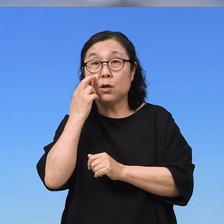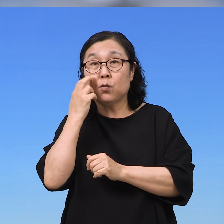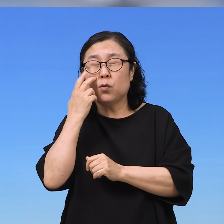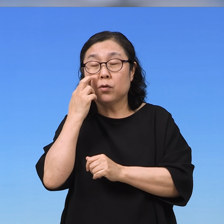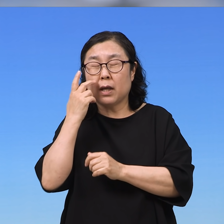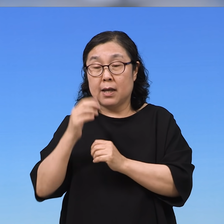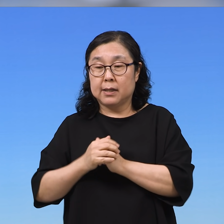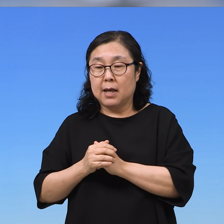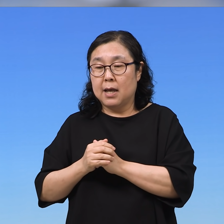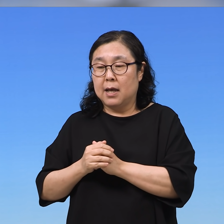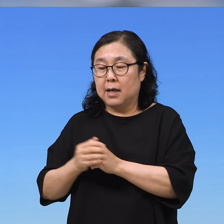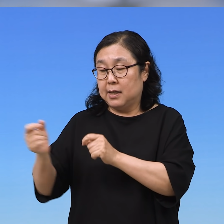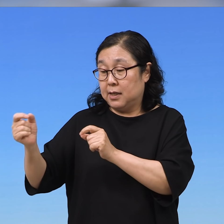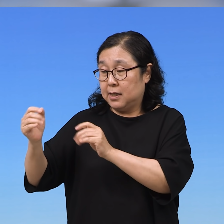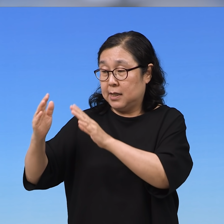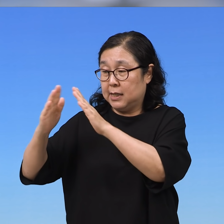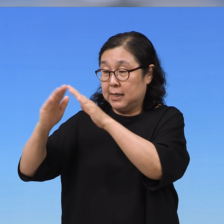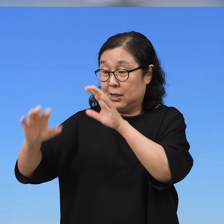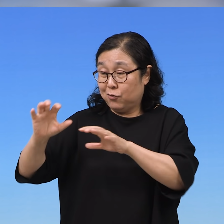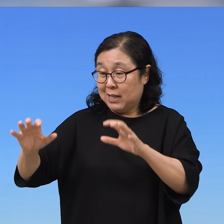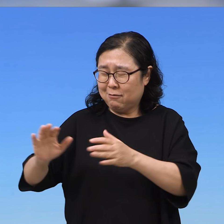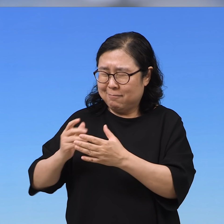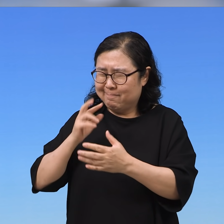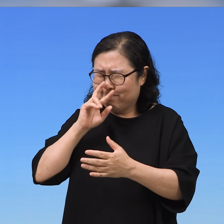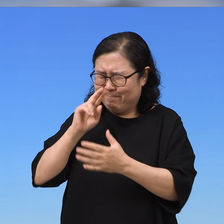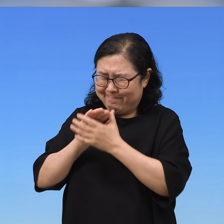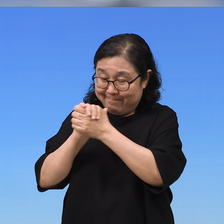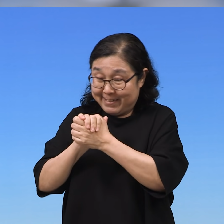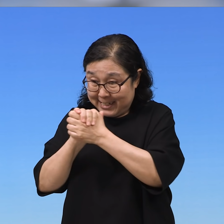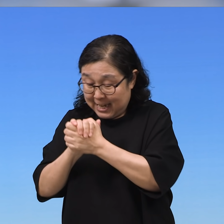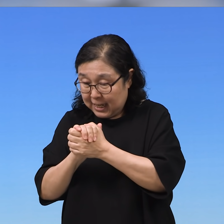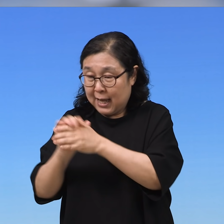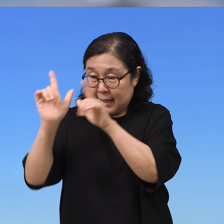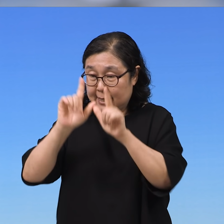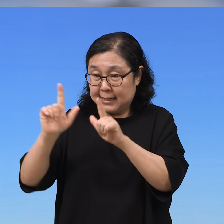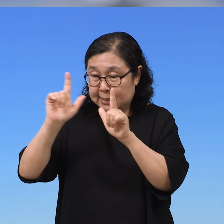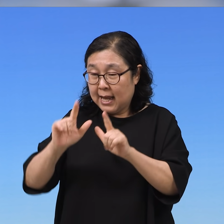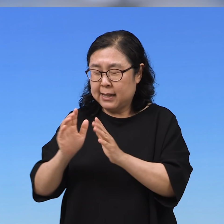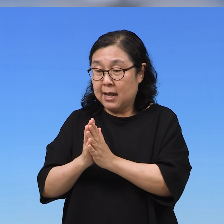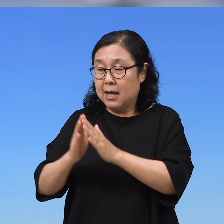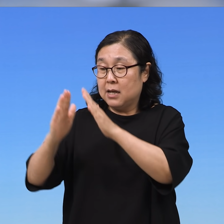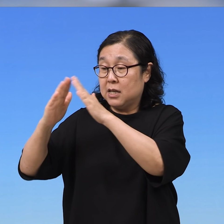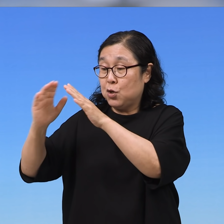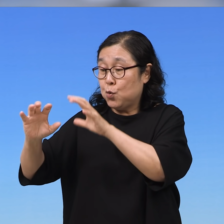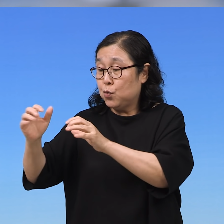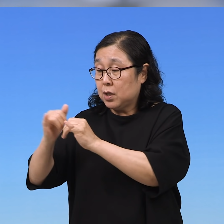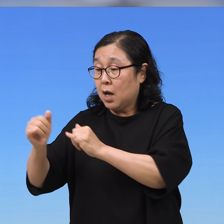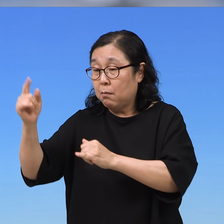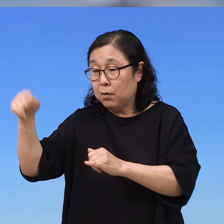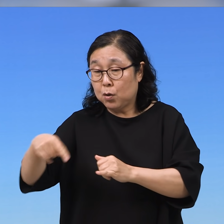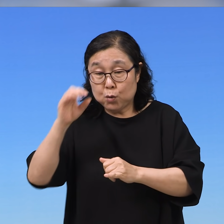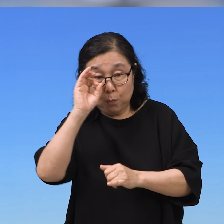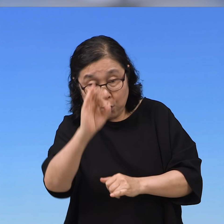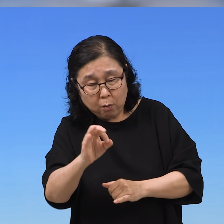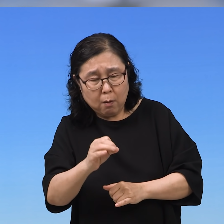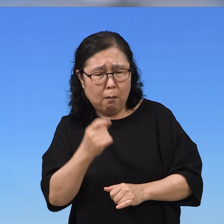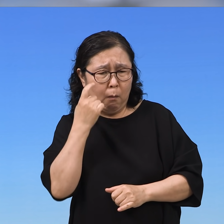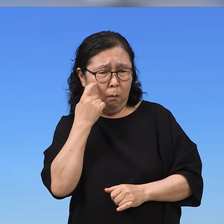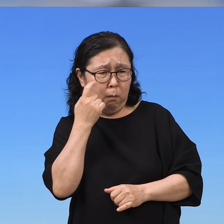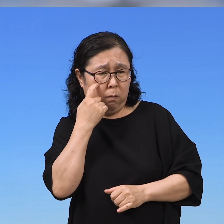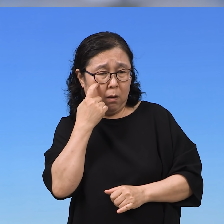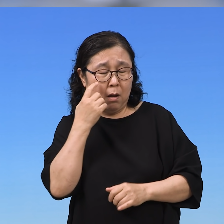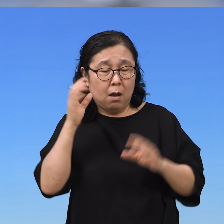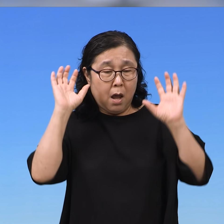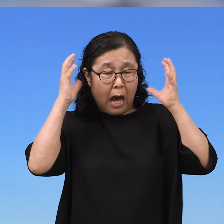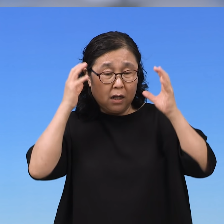울타리가 없으니까 앞집 옆집 다 친하게 지내거든요. 미국의 링컨의 이웃에 있던 사람이 와가지고 아니 오늘 왜 이렇게